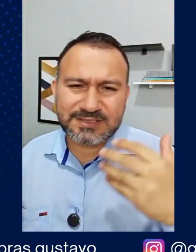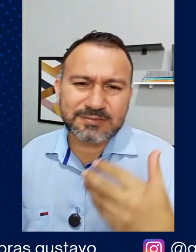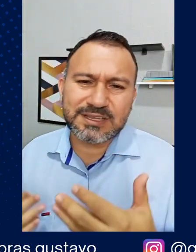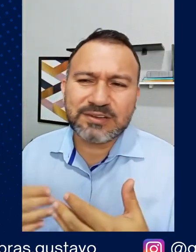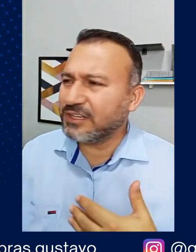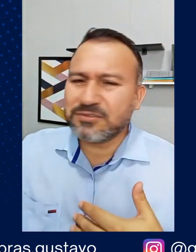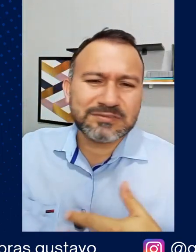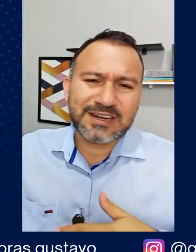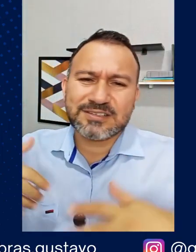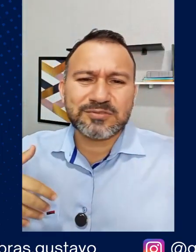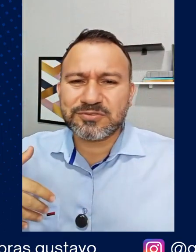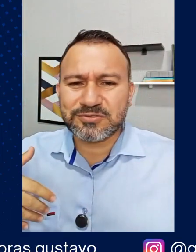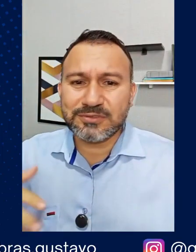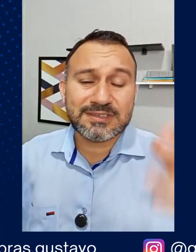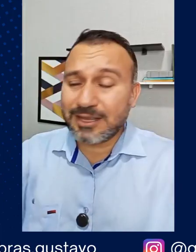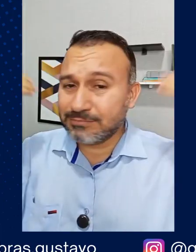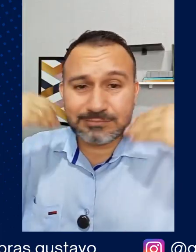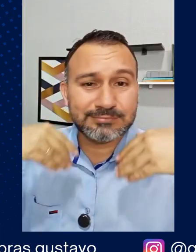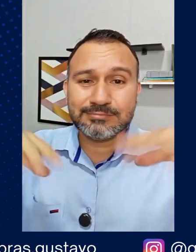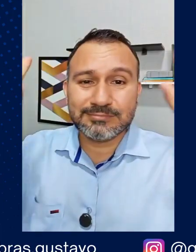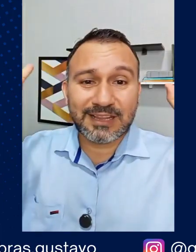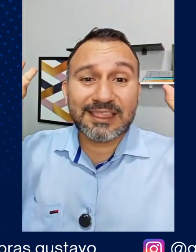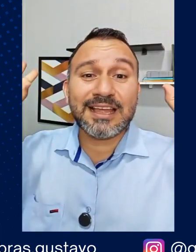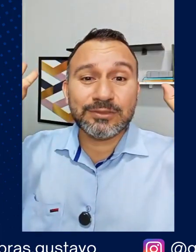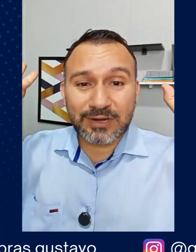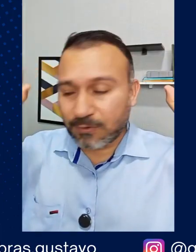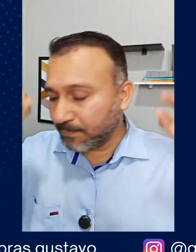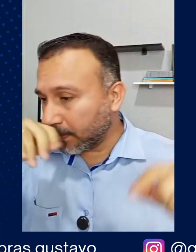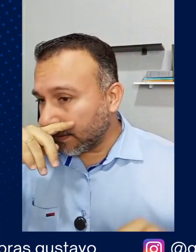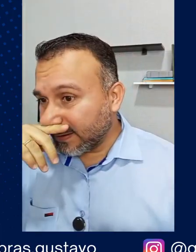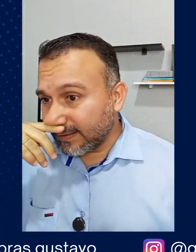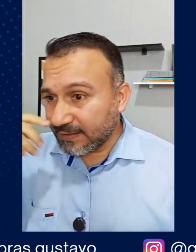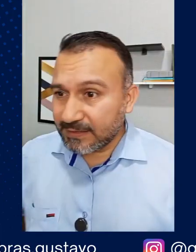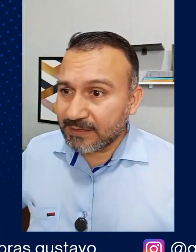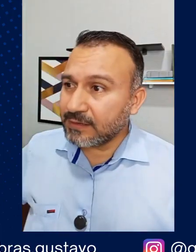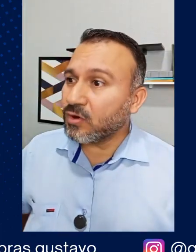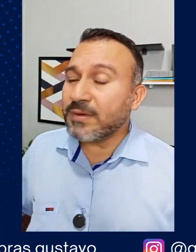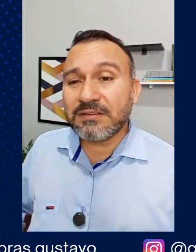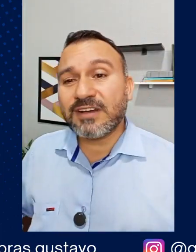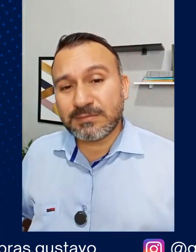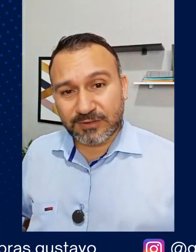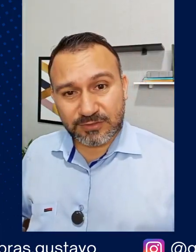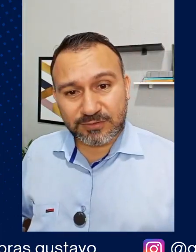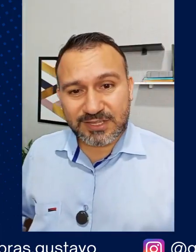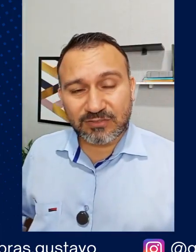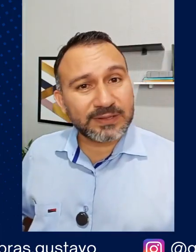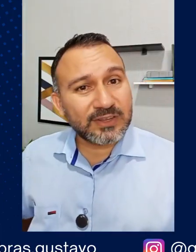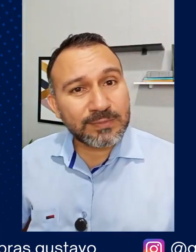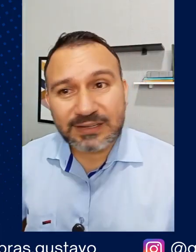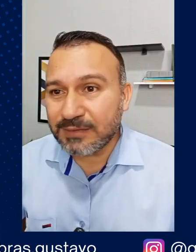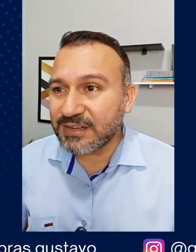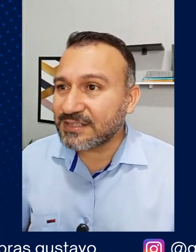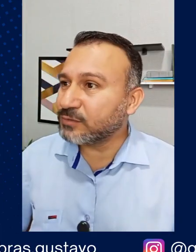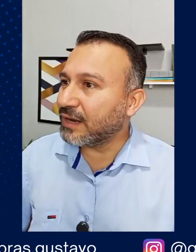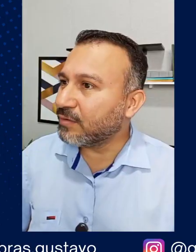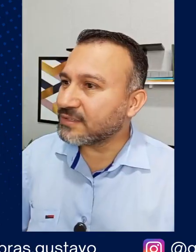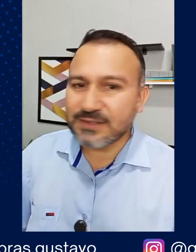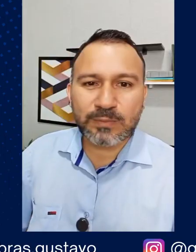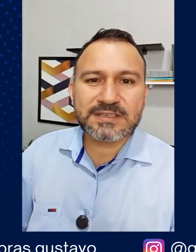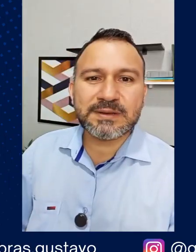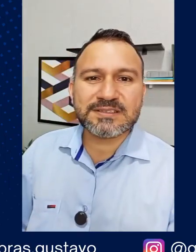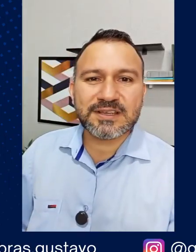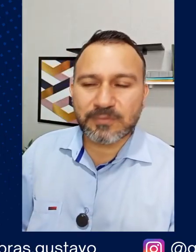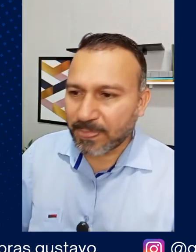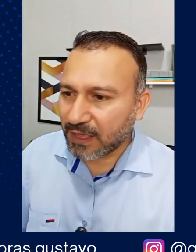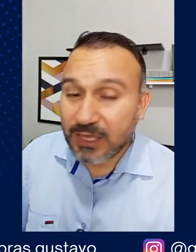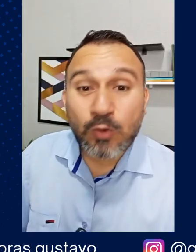a expressão dele quando ele conversa com os surdos é natural. E como é que faz, professor Gustavo, para ter uma Libras natural, assim